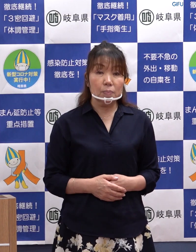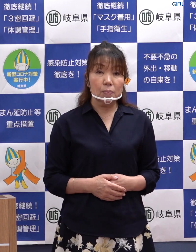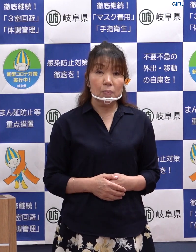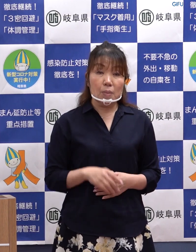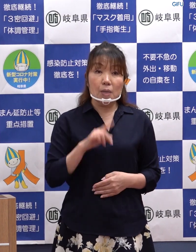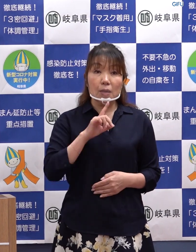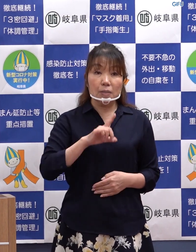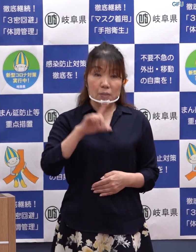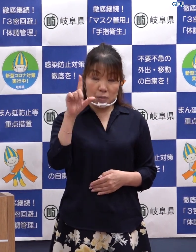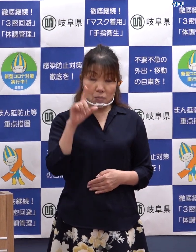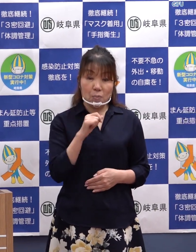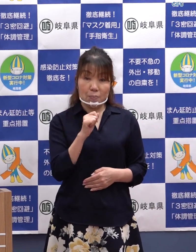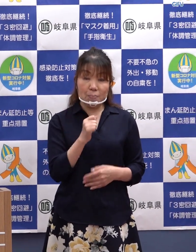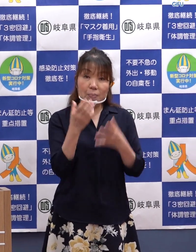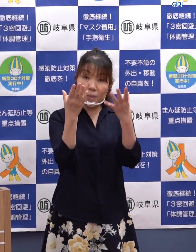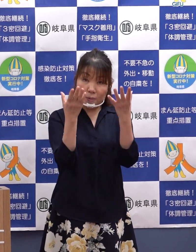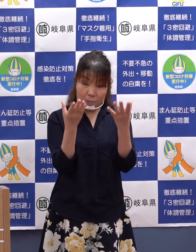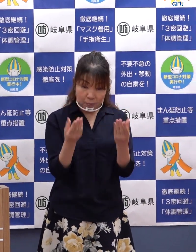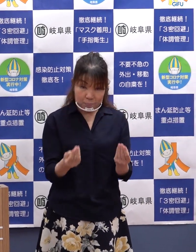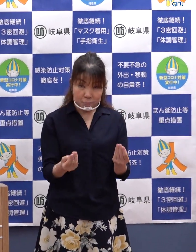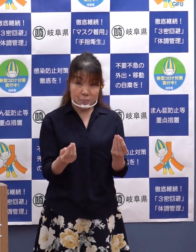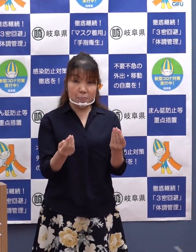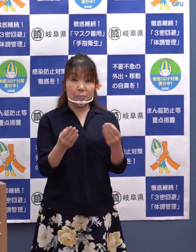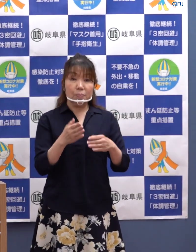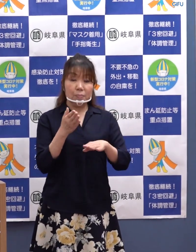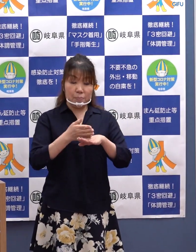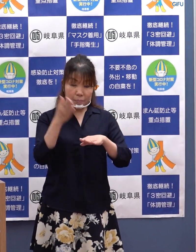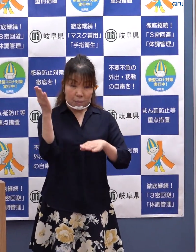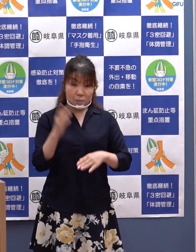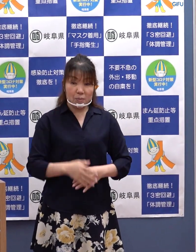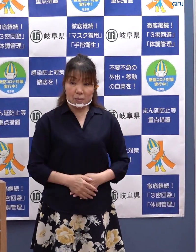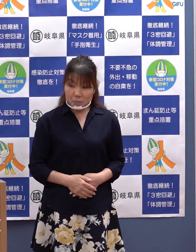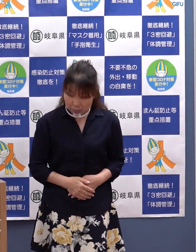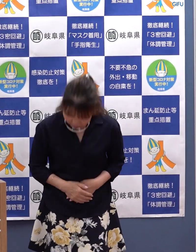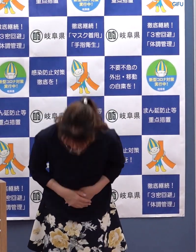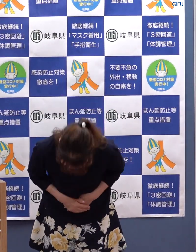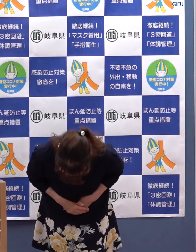では以上で、記者会見を終わらせていただきます。ありがとうございました。 はい、どうもありがとうございました。